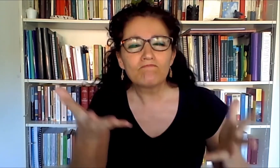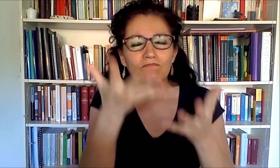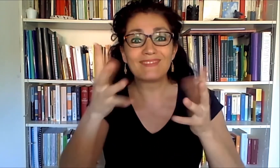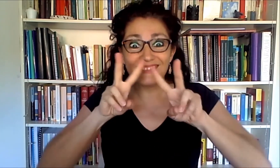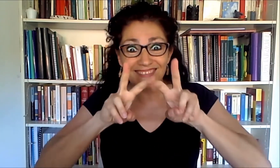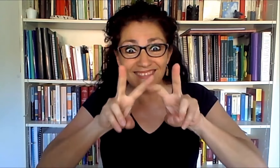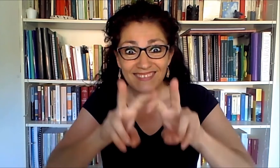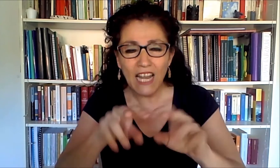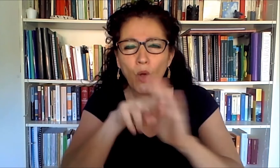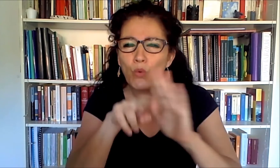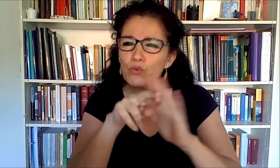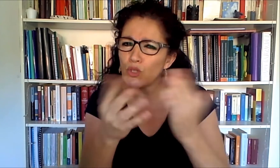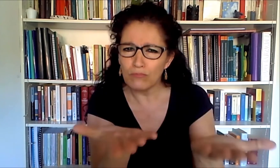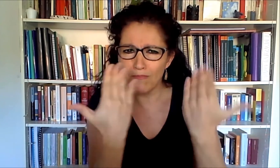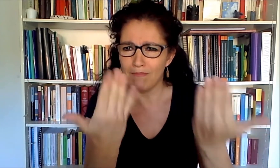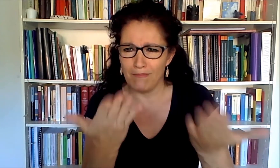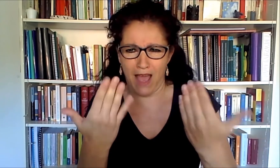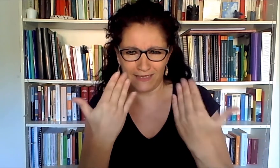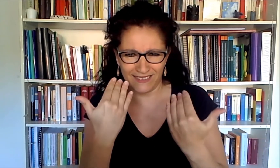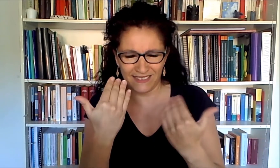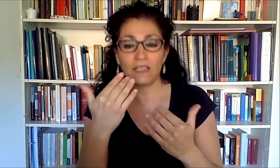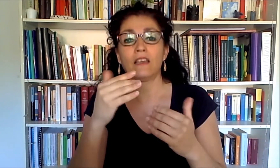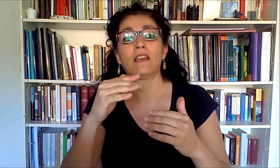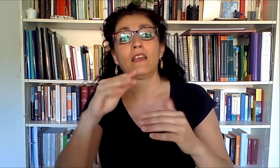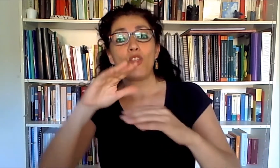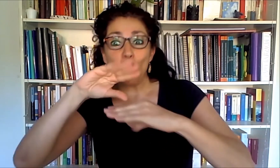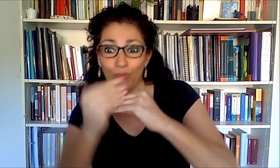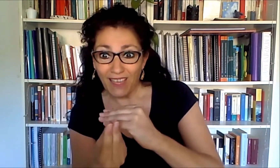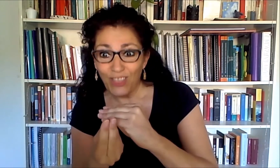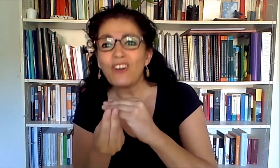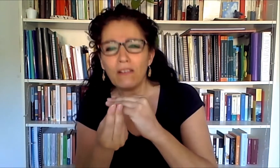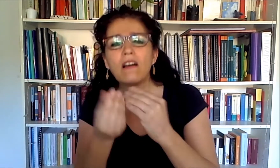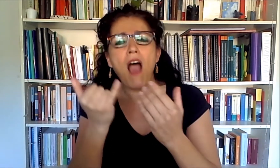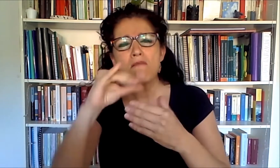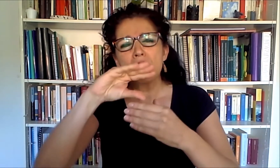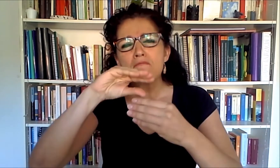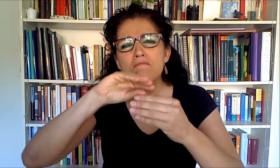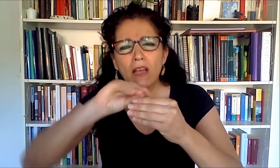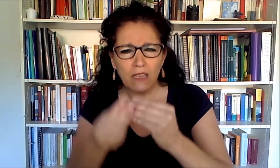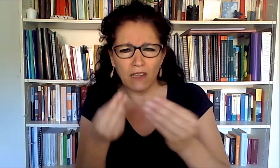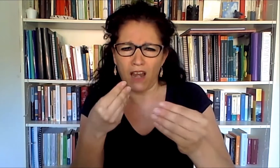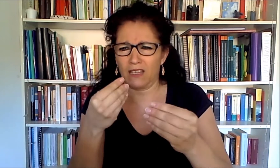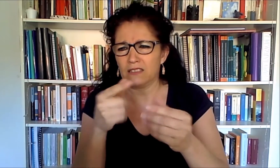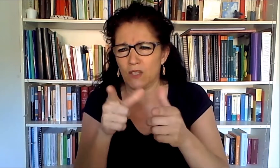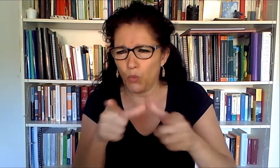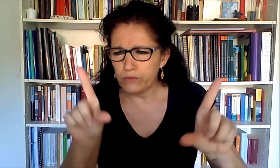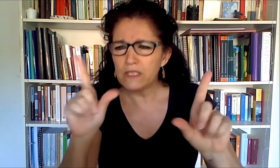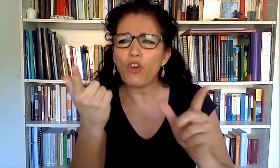En cuanto a la documentación, aunque existen materiales lingüísticos, no son suficientes y urge